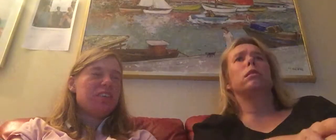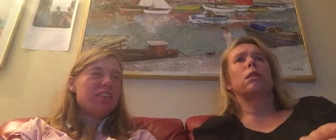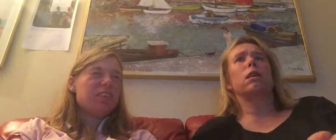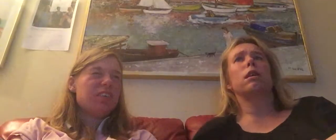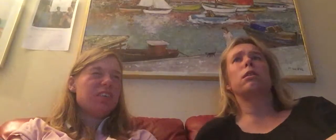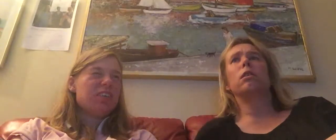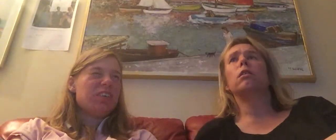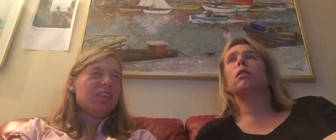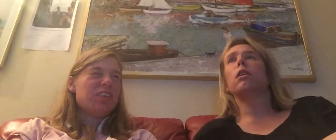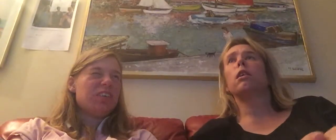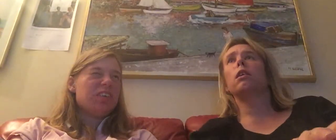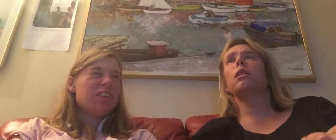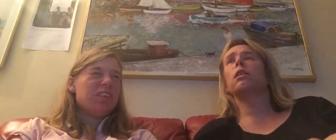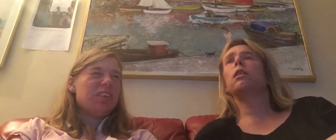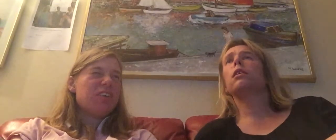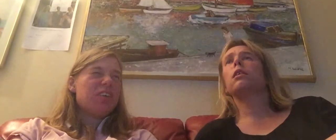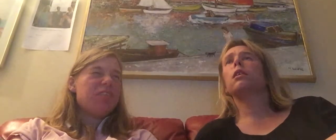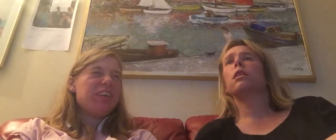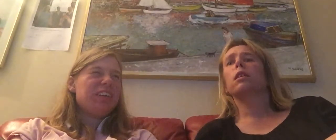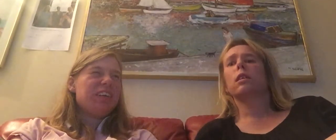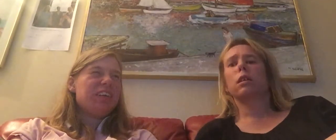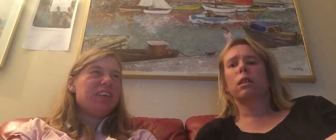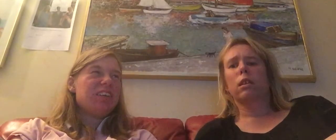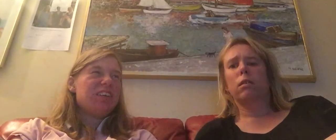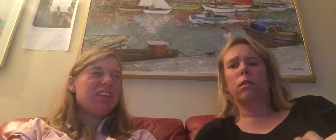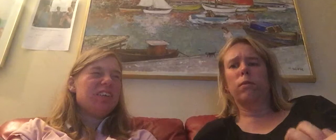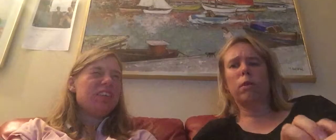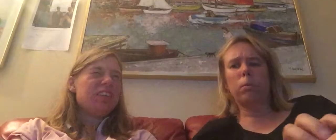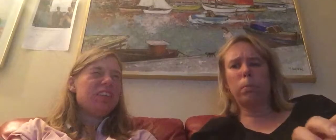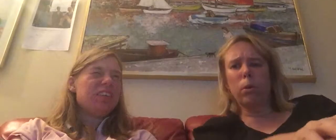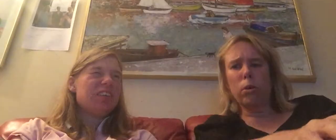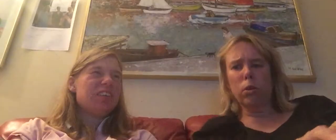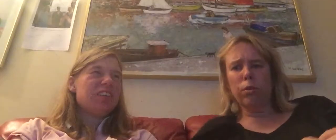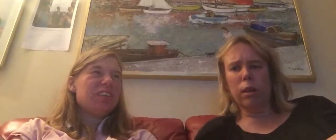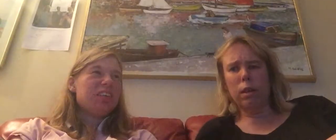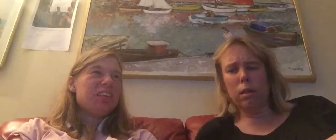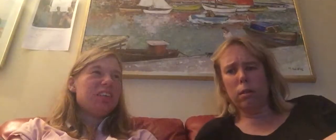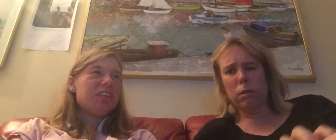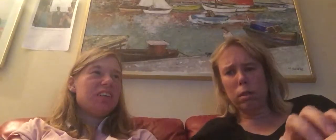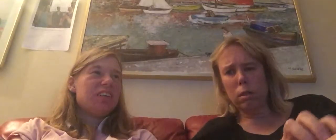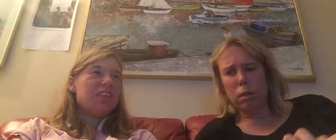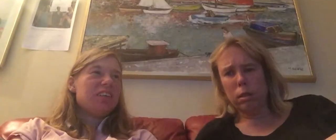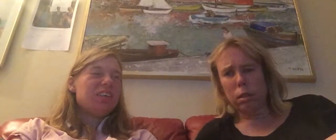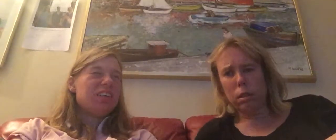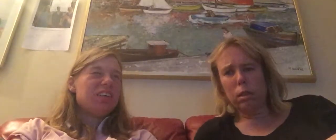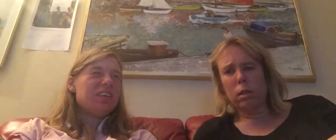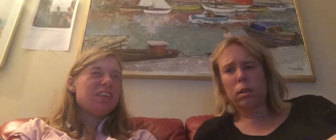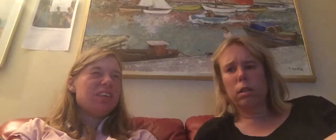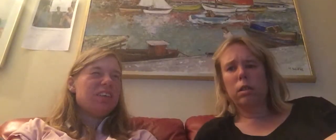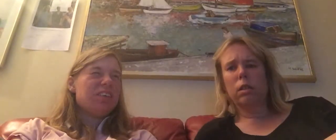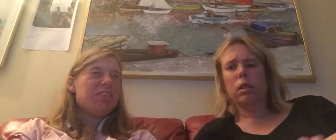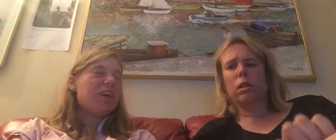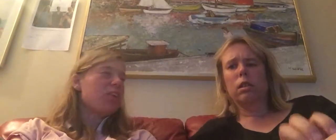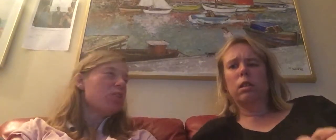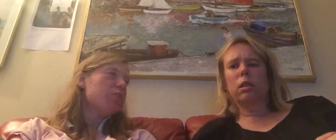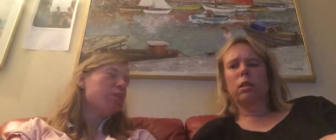någon i guldkören. Ja, men jag får komma på någon sig när guldkören. Marcus som hjälper